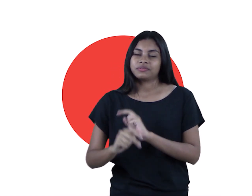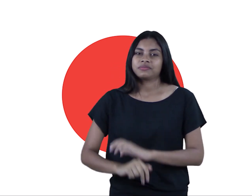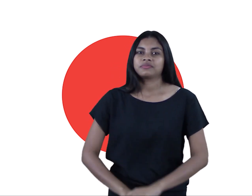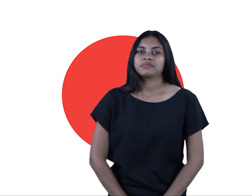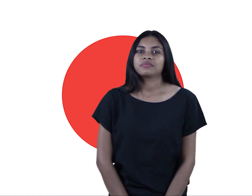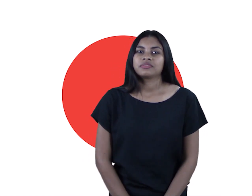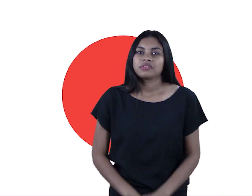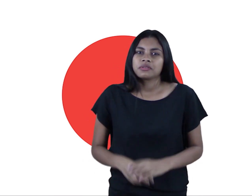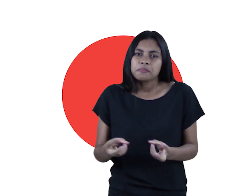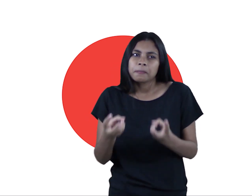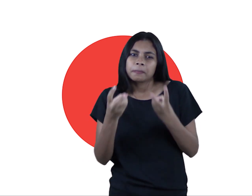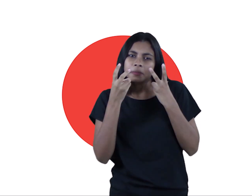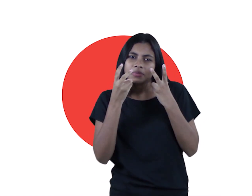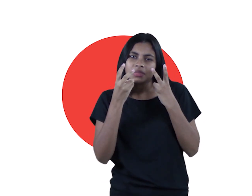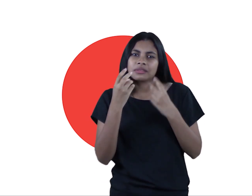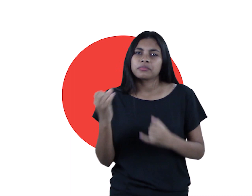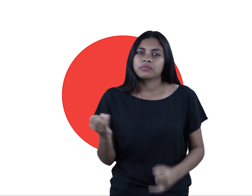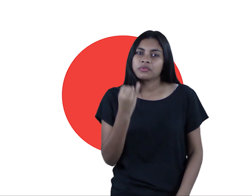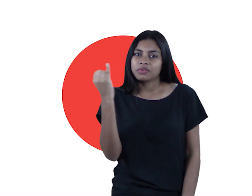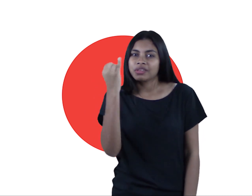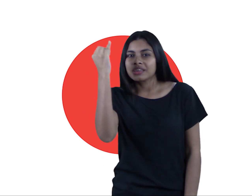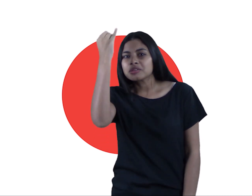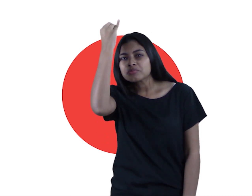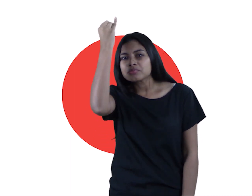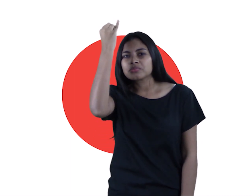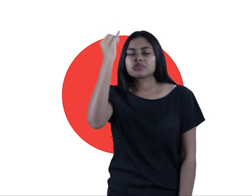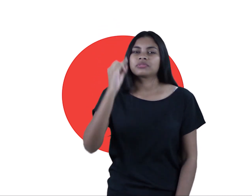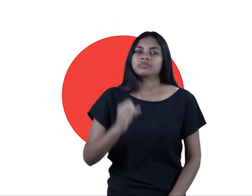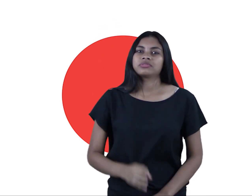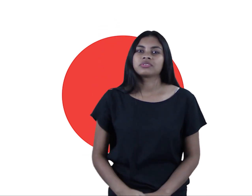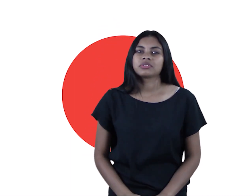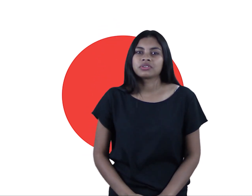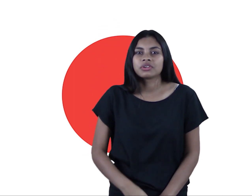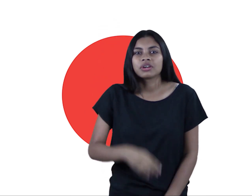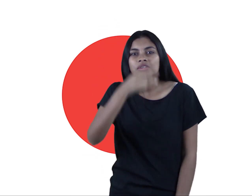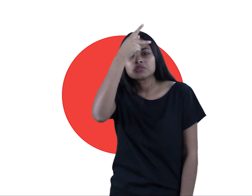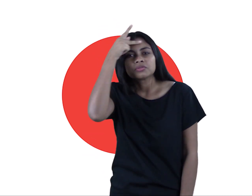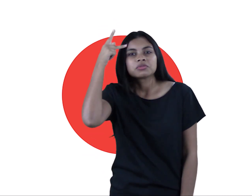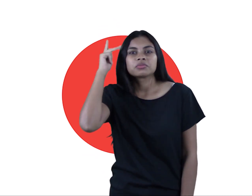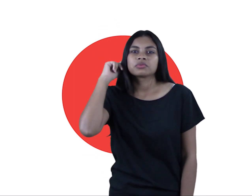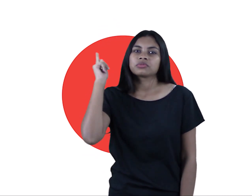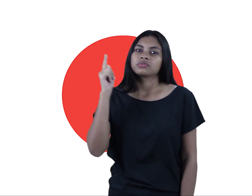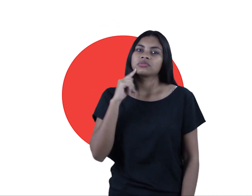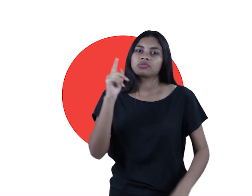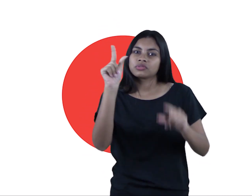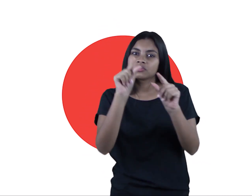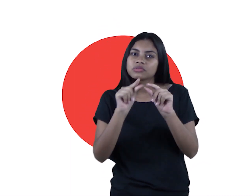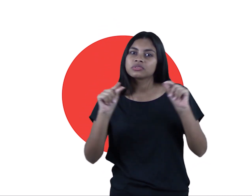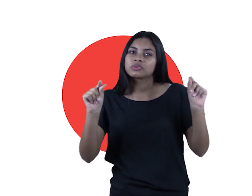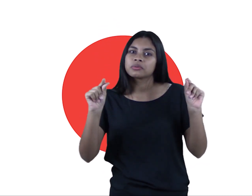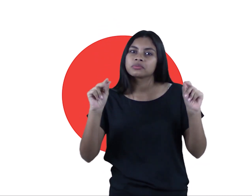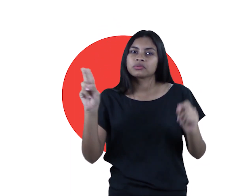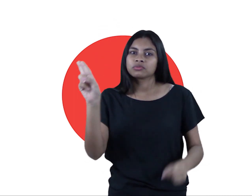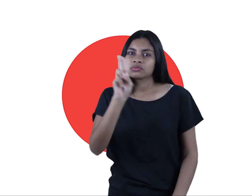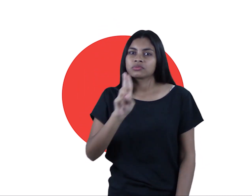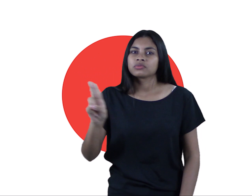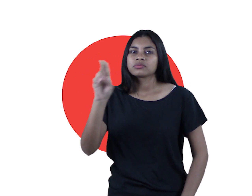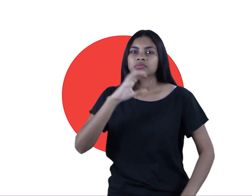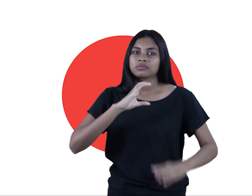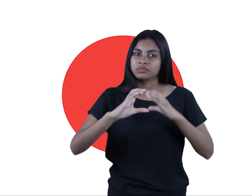sinais. Ele logo percebeu que os surdos japoneses poderiam utilizar essa forma de comunicação.